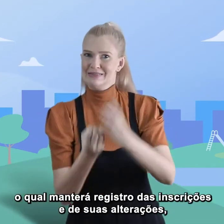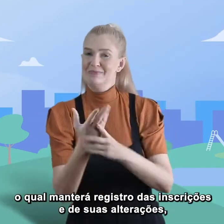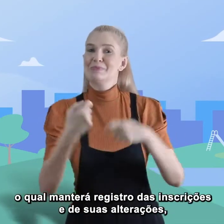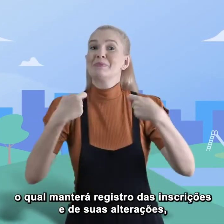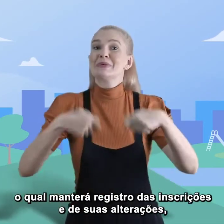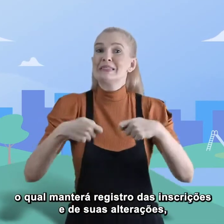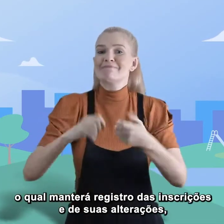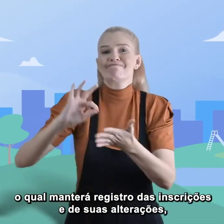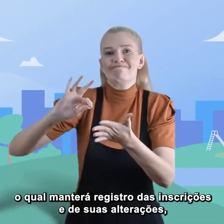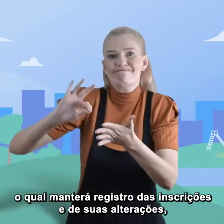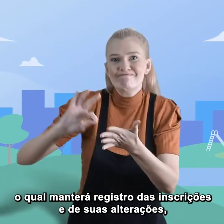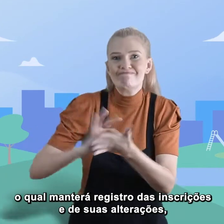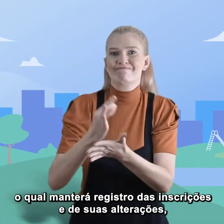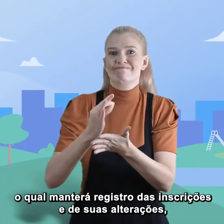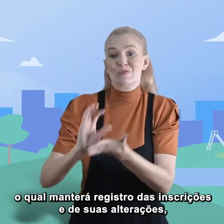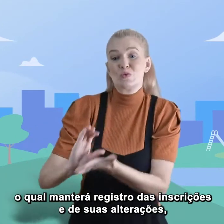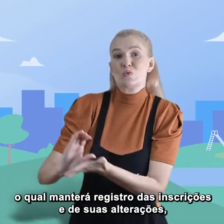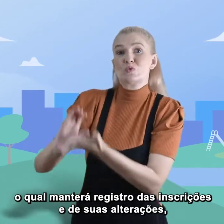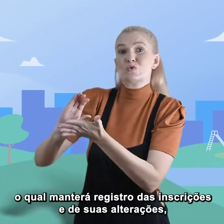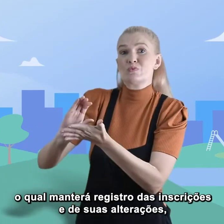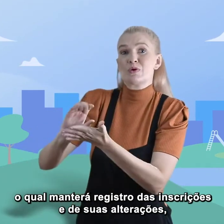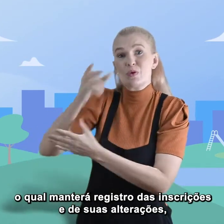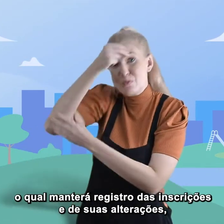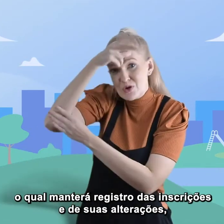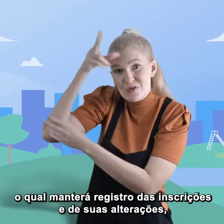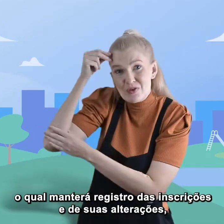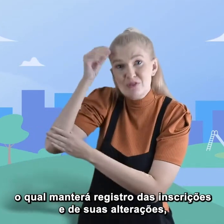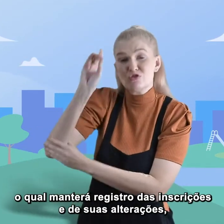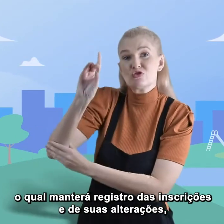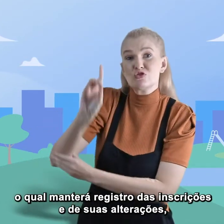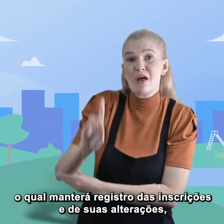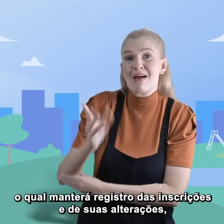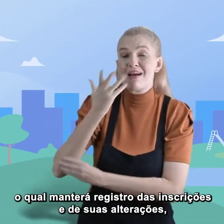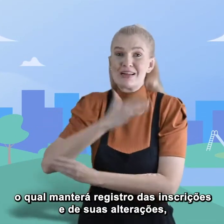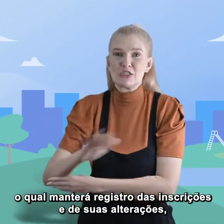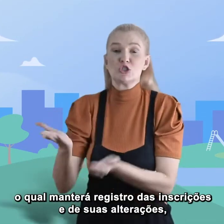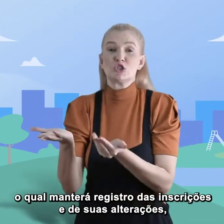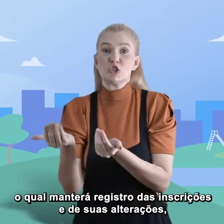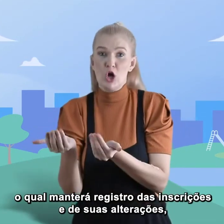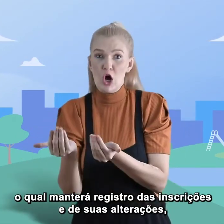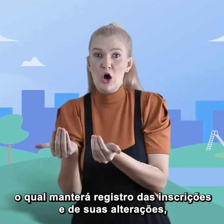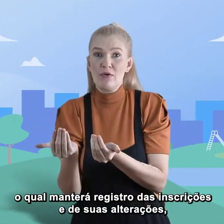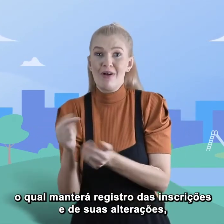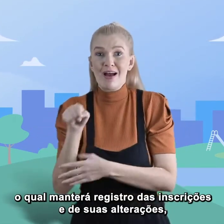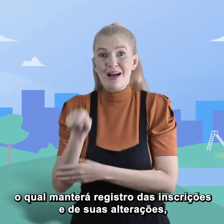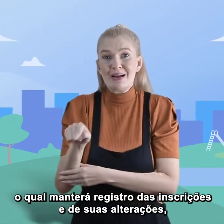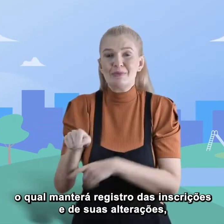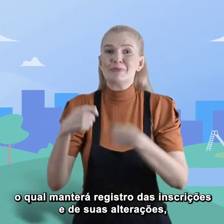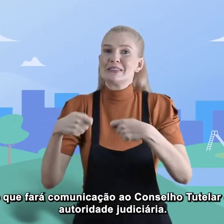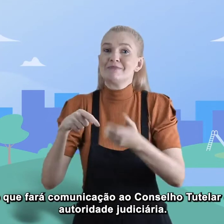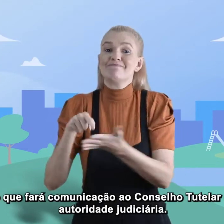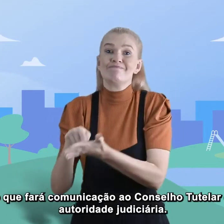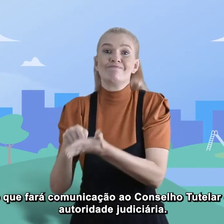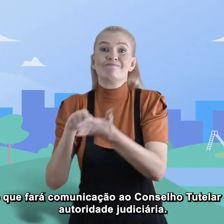o qual manterá registro das inscrições e de suas alterações, do que fará